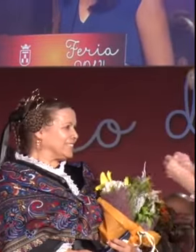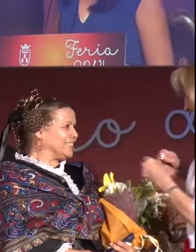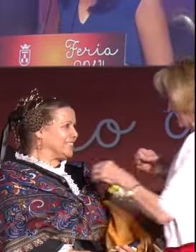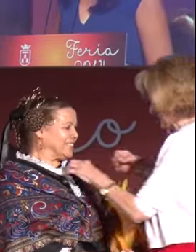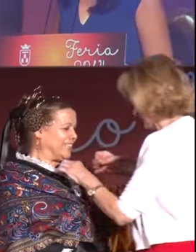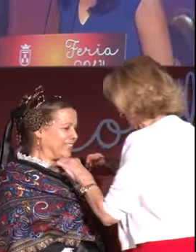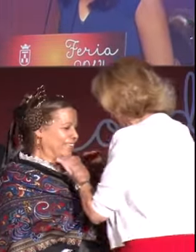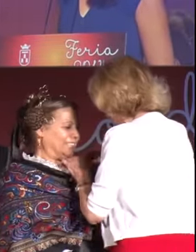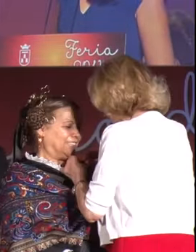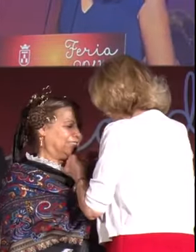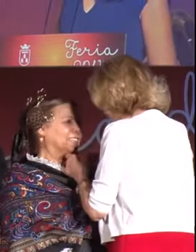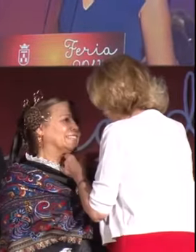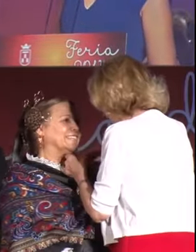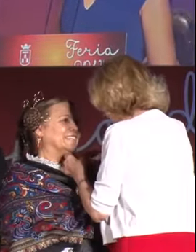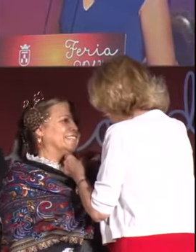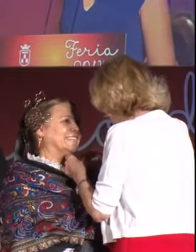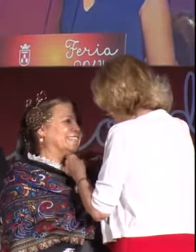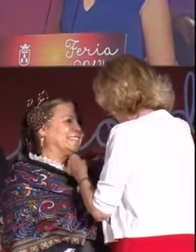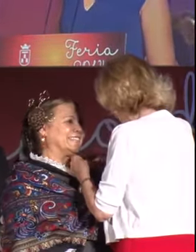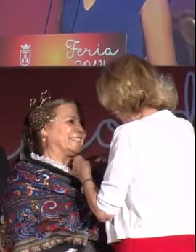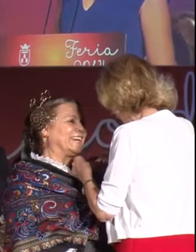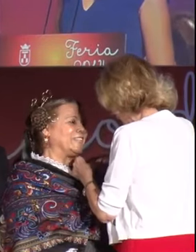honor de 2014.